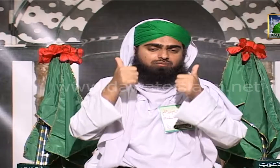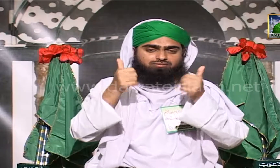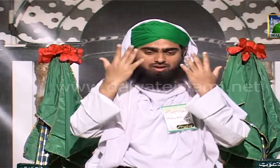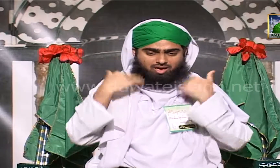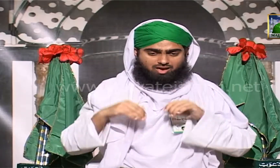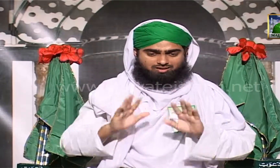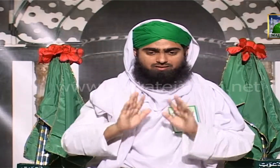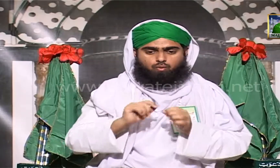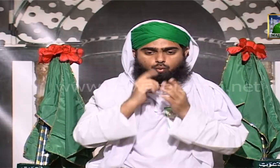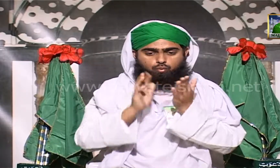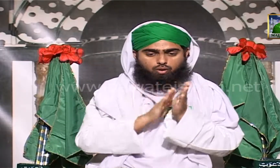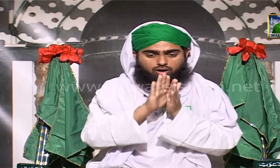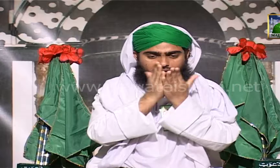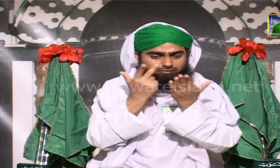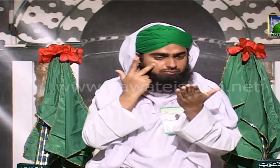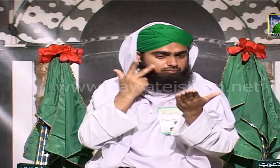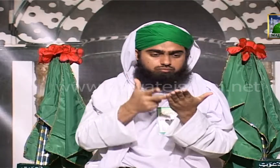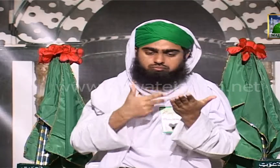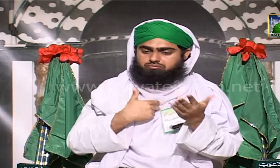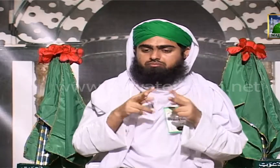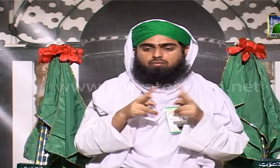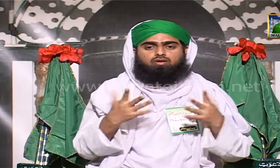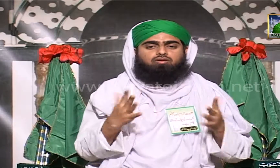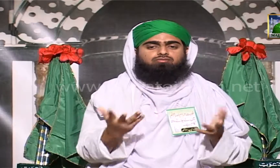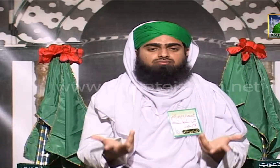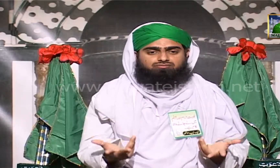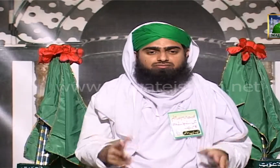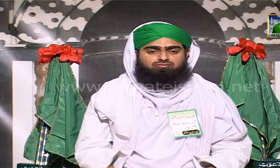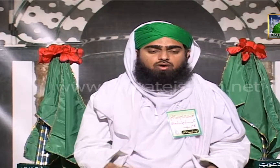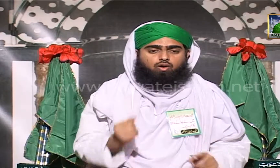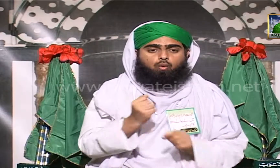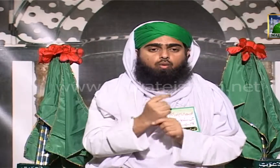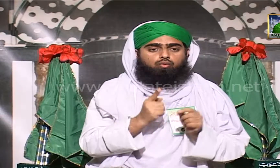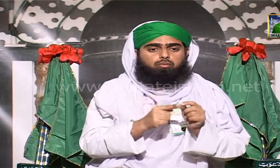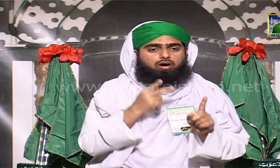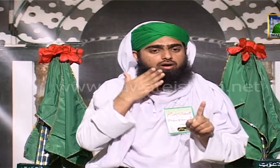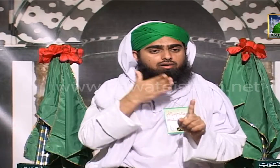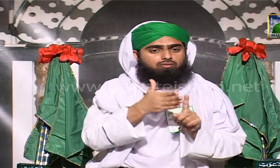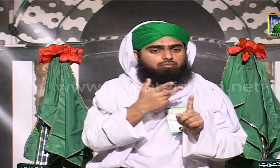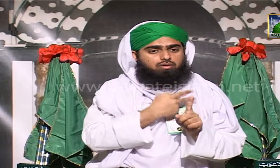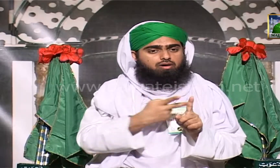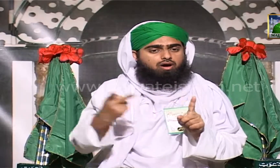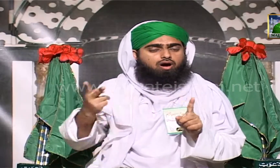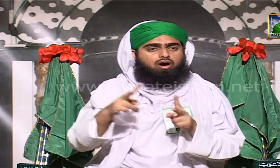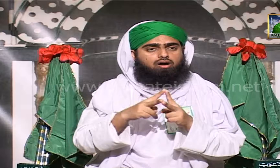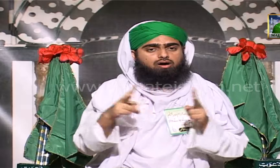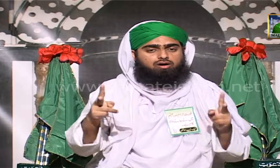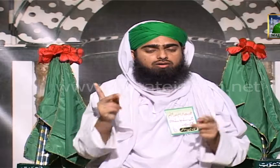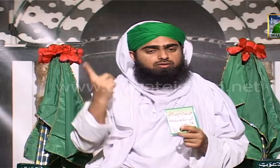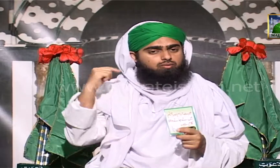ہے، قرآن کھول کر بھی نہیں دیکھ سکتے۔ ایک ہمارے مرکز عقیدت کی شان ہے کہ ایک ٹانگ پر کھڑے ہو کر قرآن ختم کر دیا۔ اور